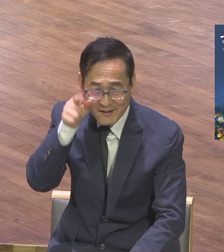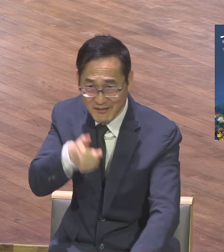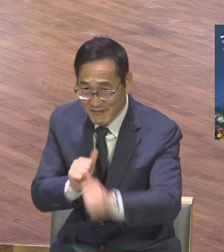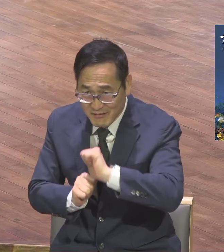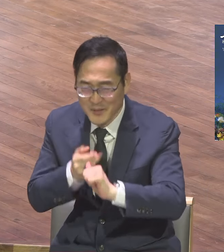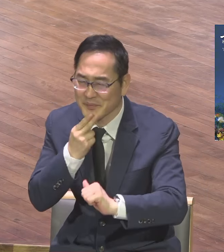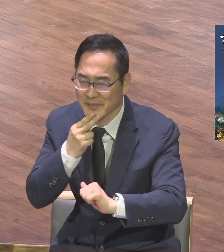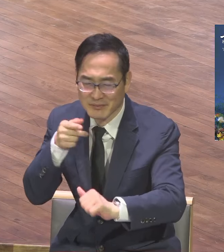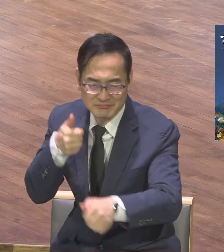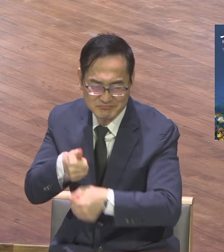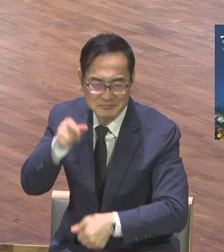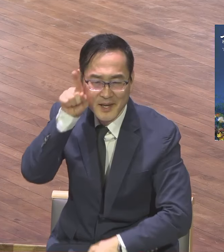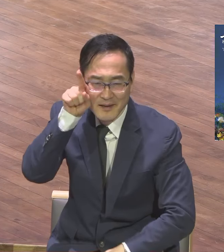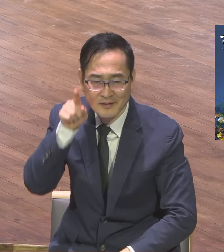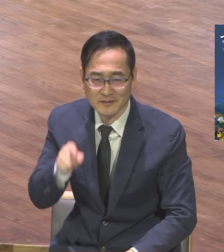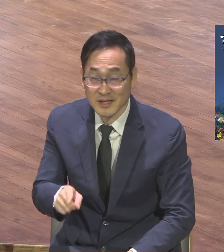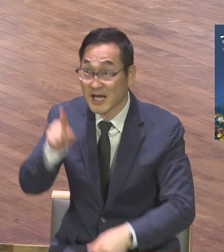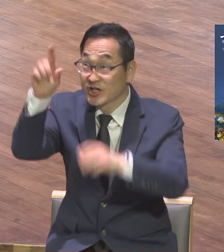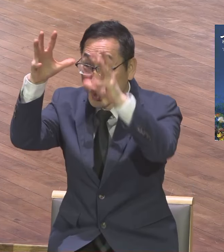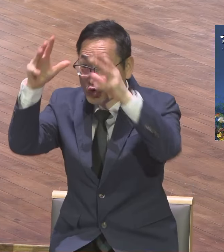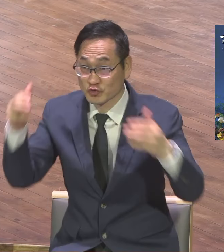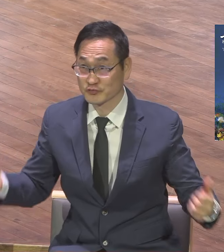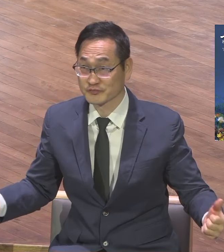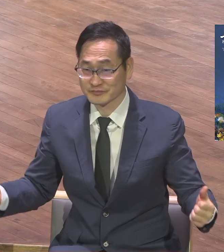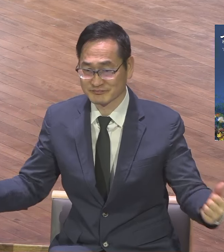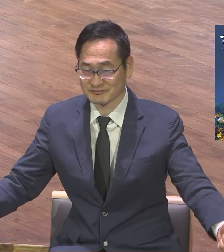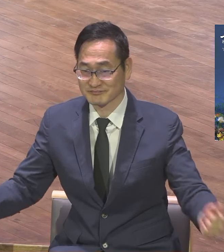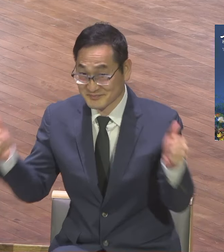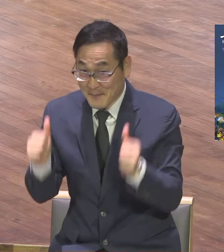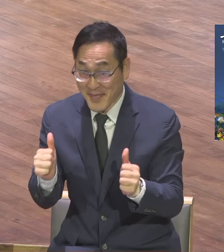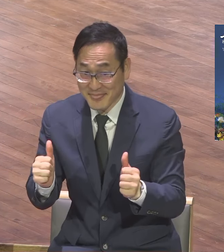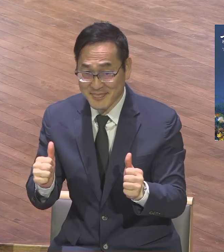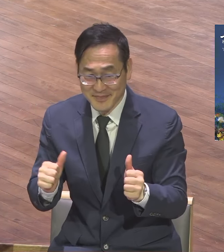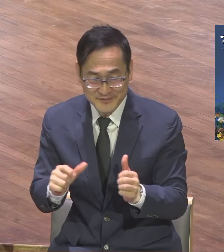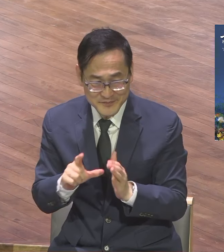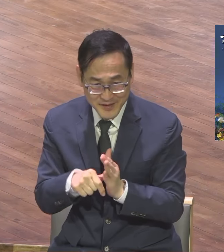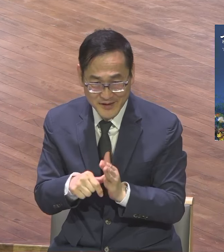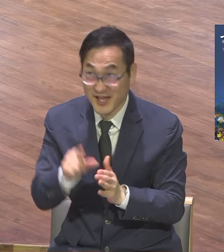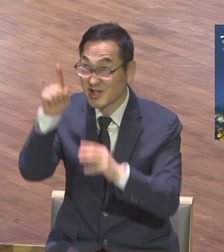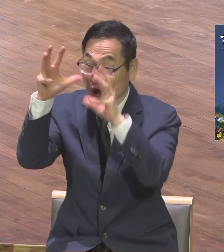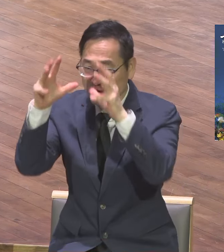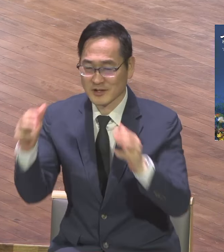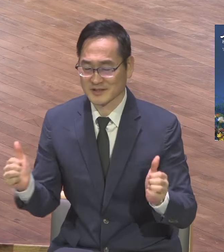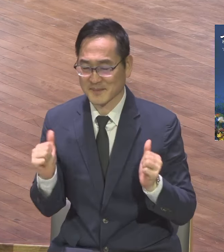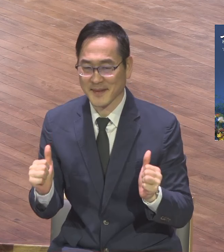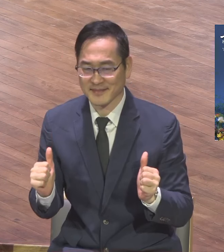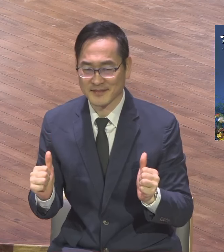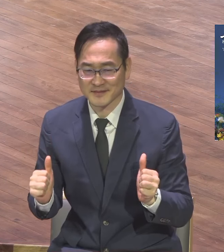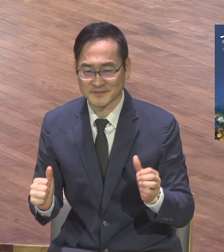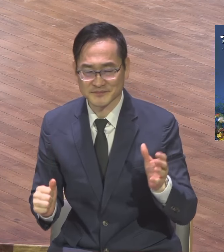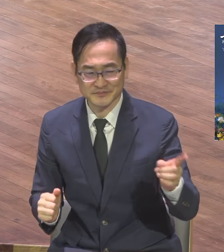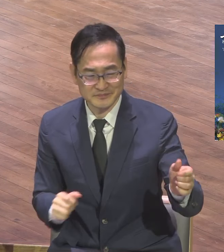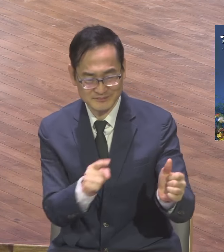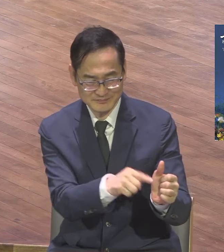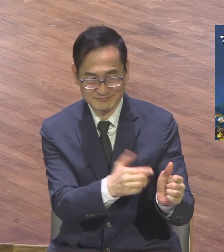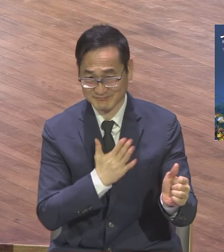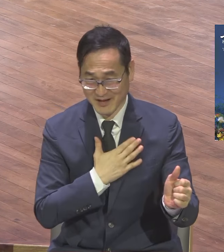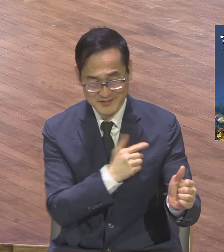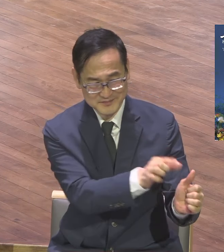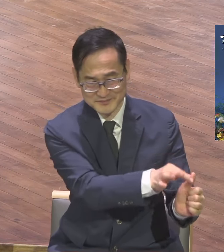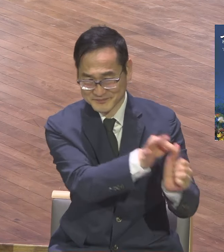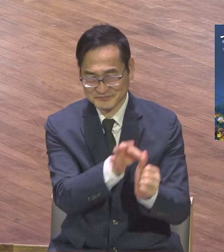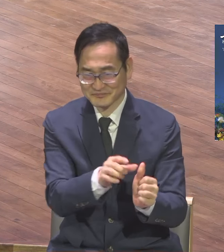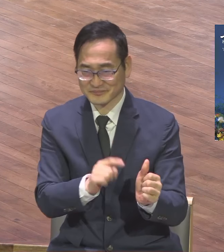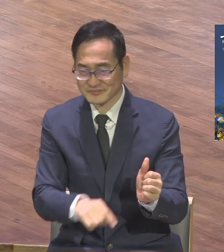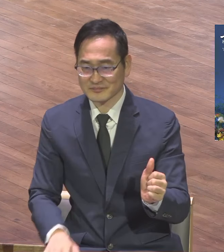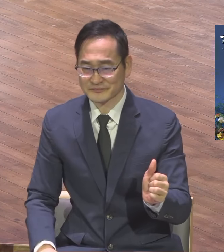왜냐하면 천국 법정에서 예수님께서 왜 백전백승이냐 하나님 앞에